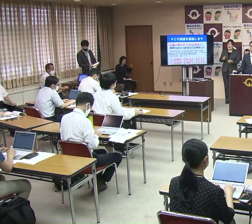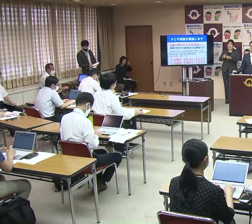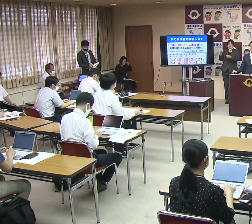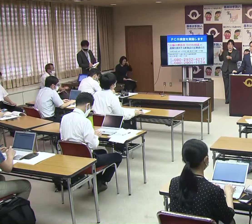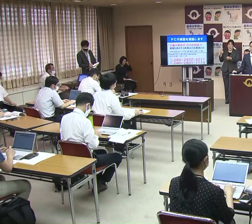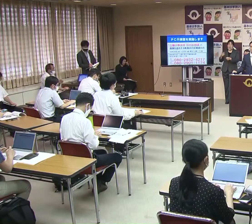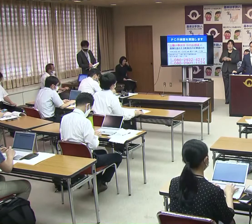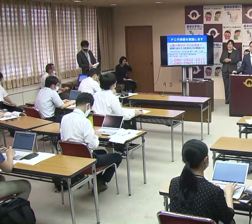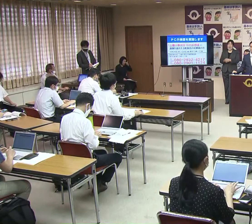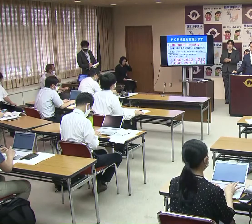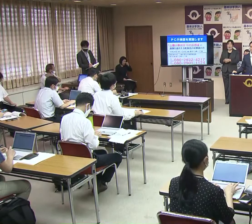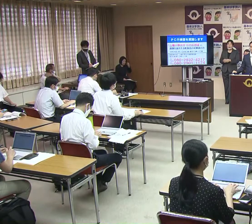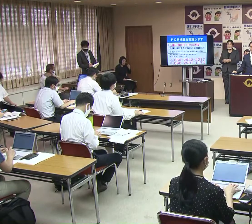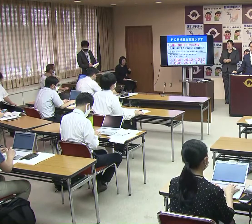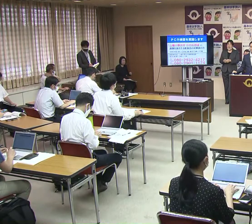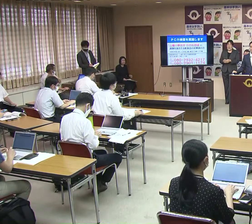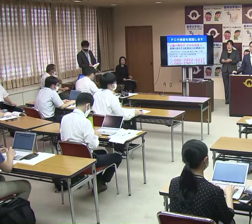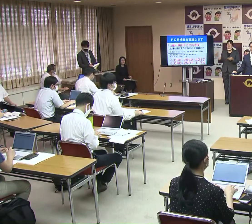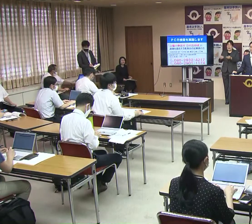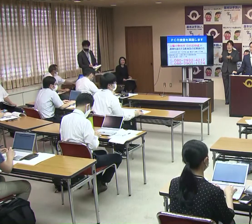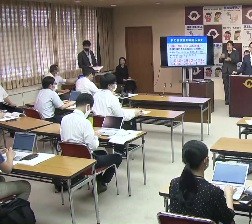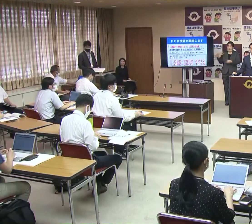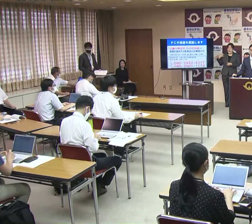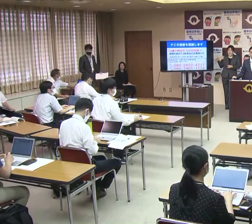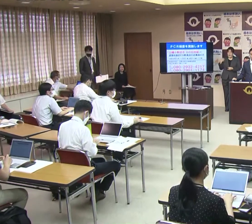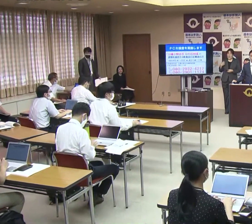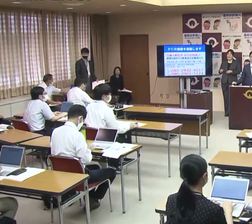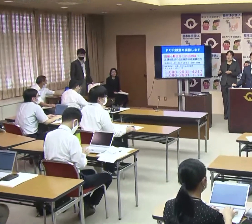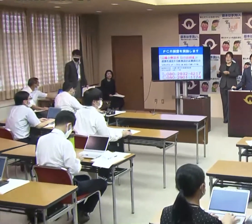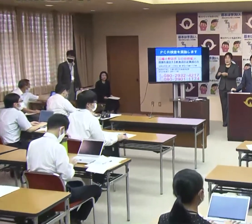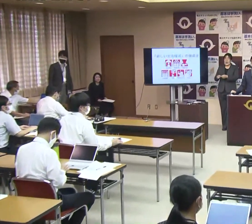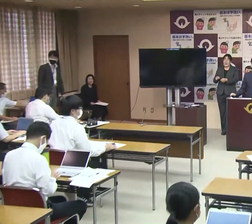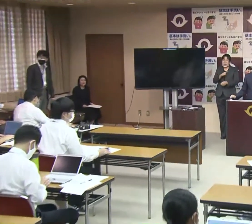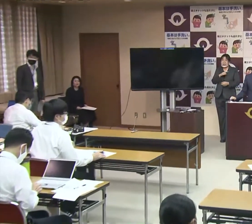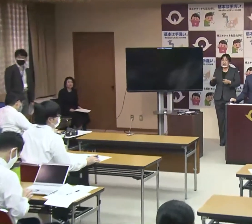通算で最長というタイミングがありまして、またこの度、